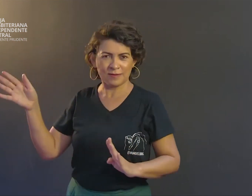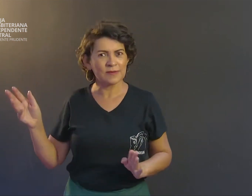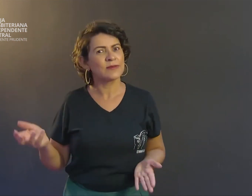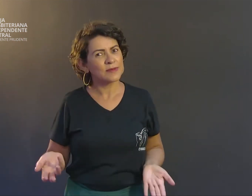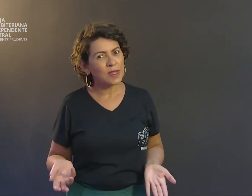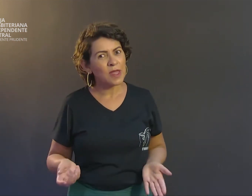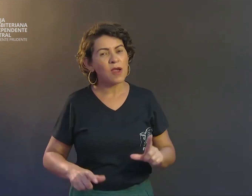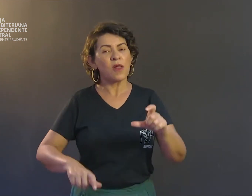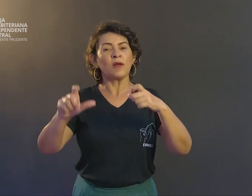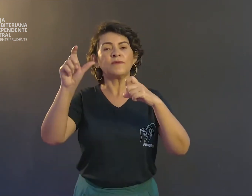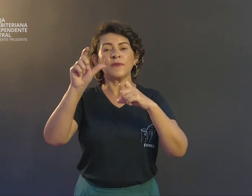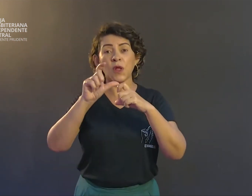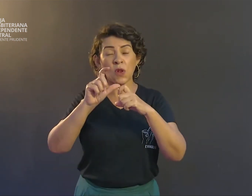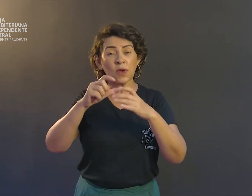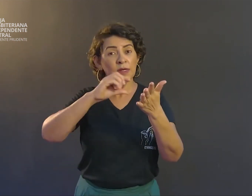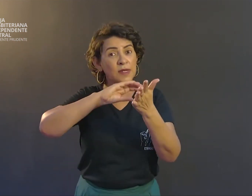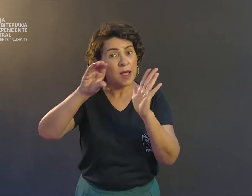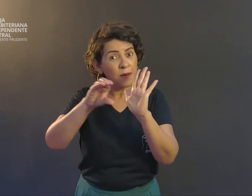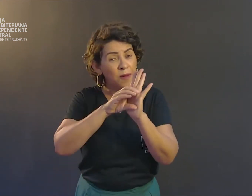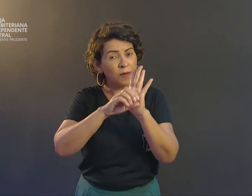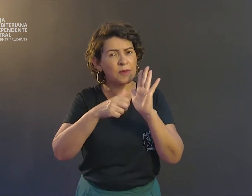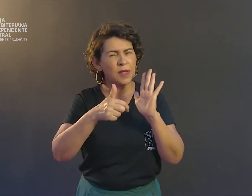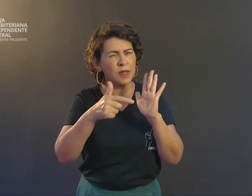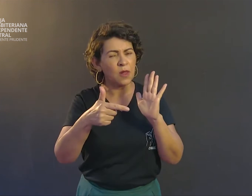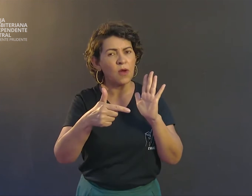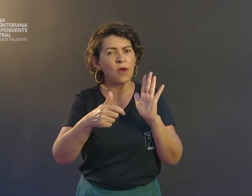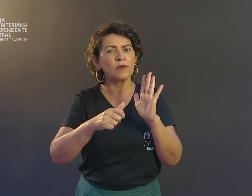Lucas, capítulo 11, versos 9 e 10.